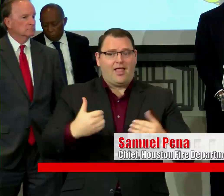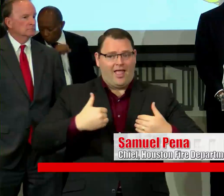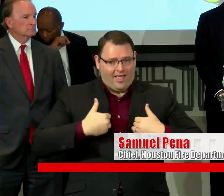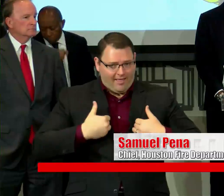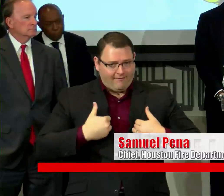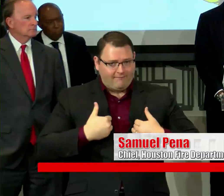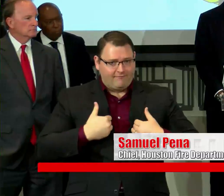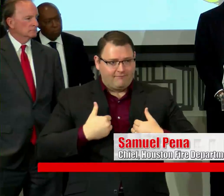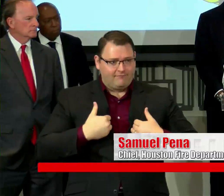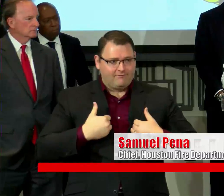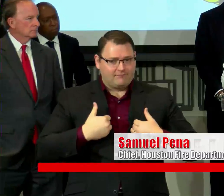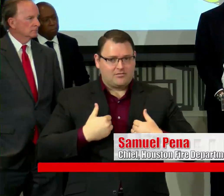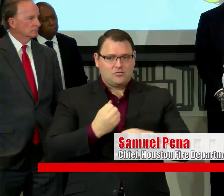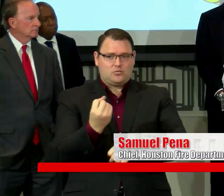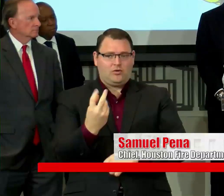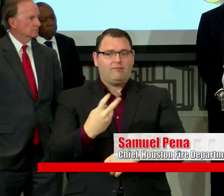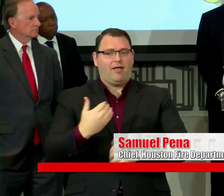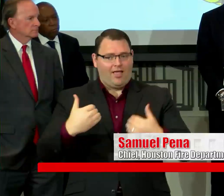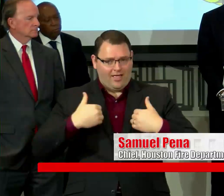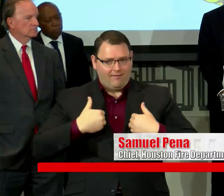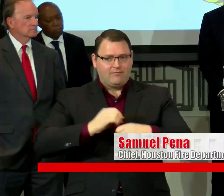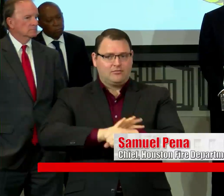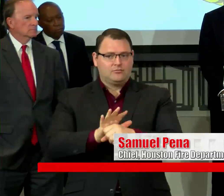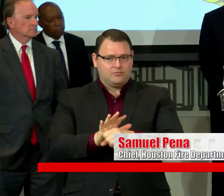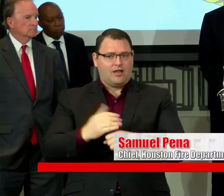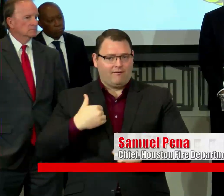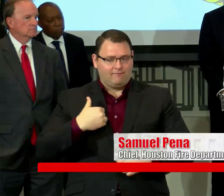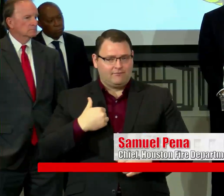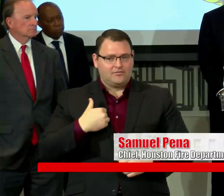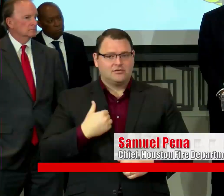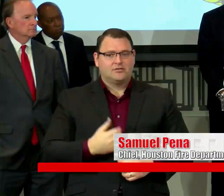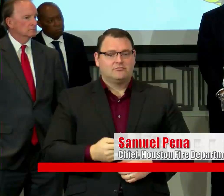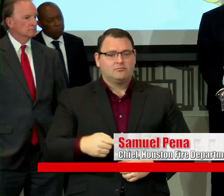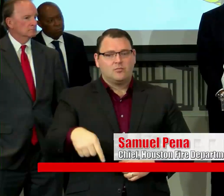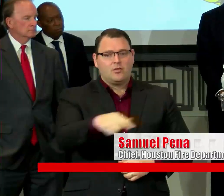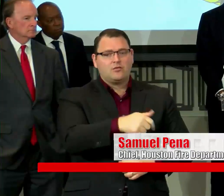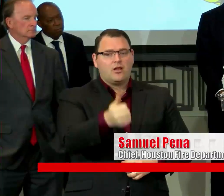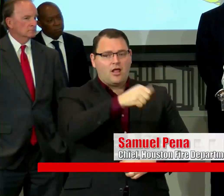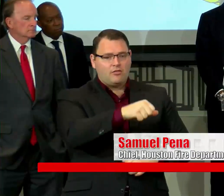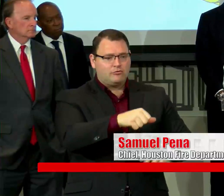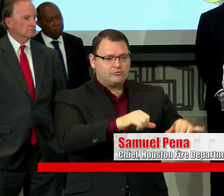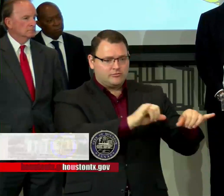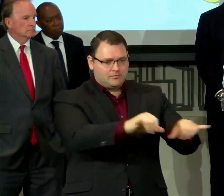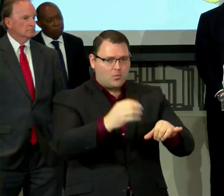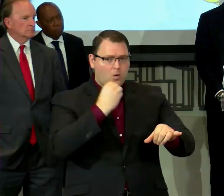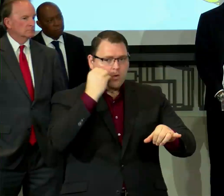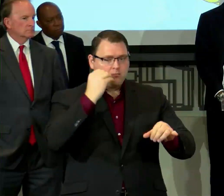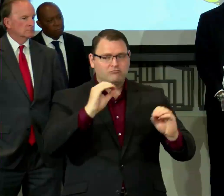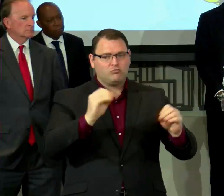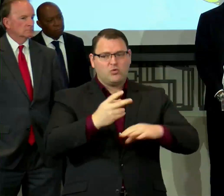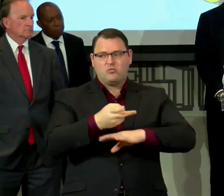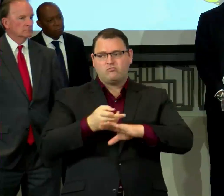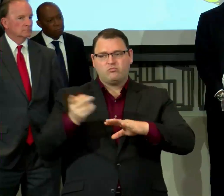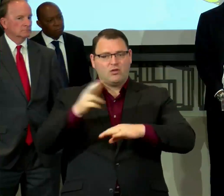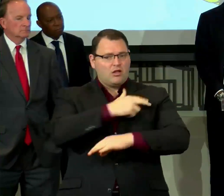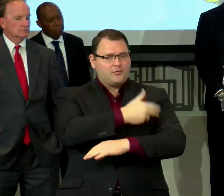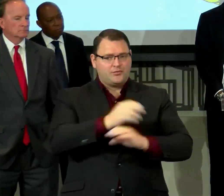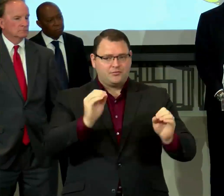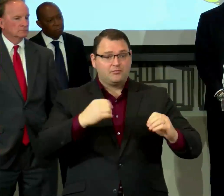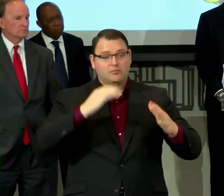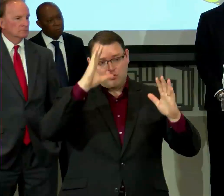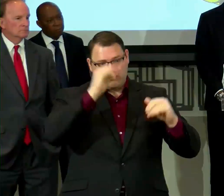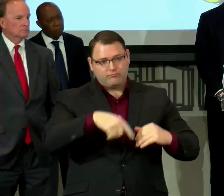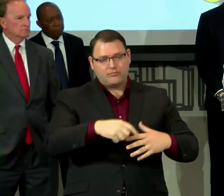coronavirus. Todos están recuperando en casa, ni uno ha sido hospitalizado, y esperamos que recupere